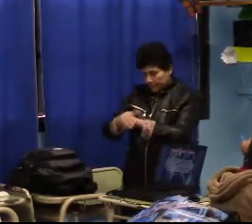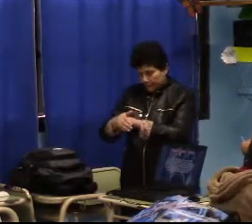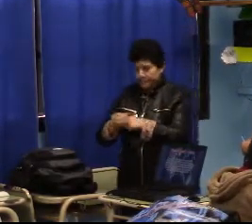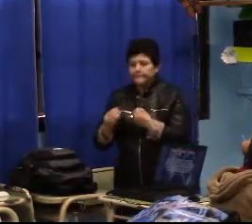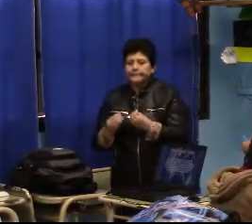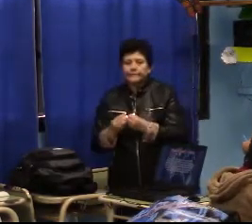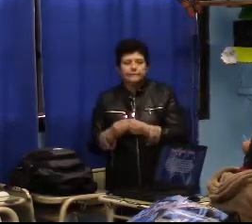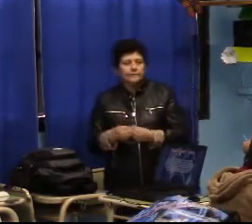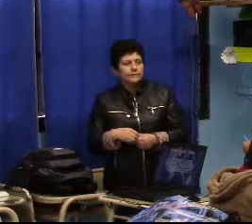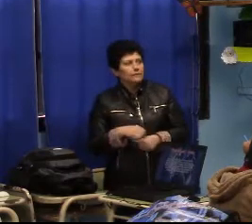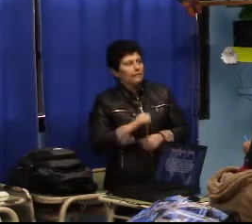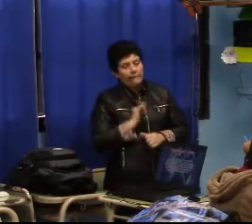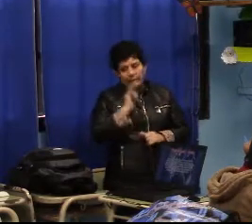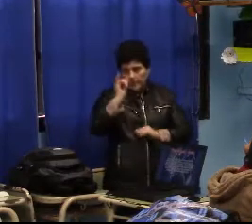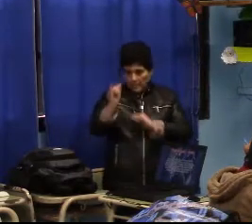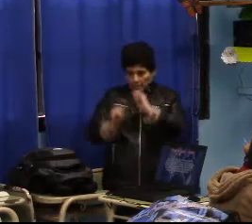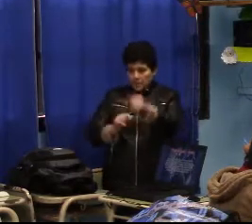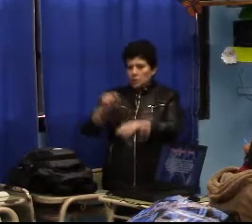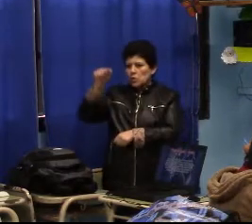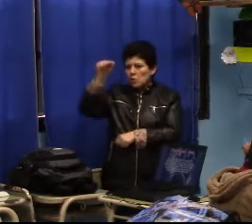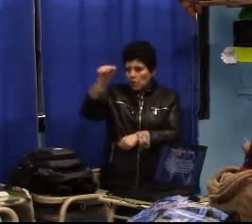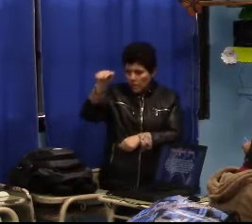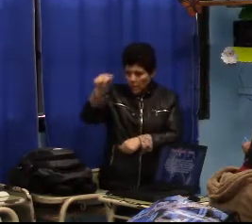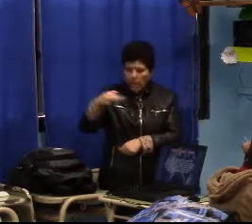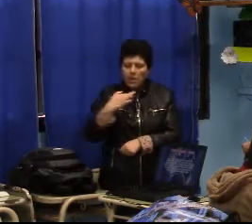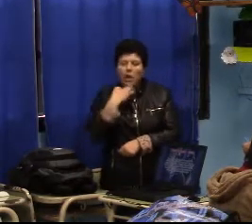pues sois hijos de Dios por la fe en Jesús.